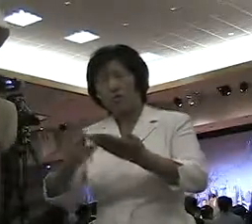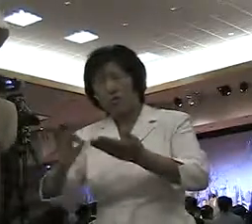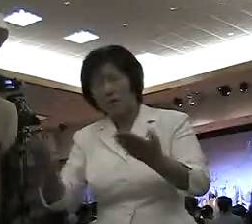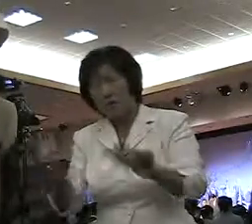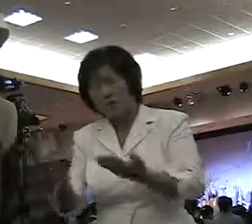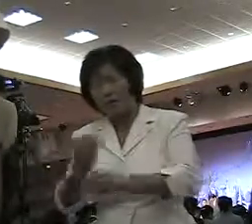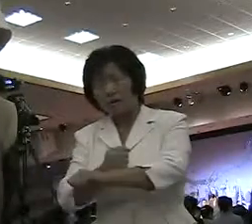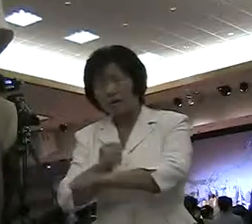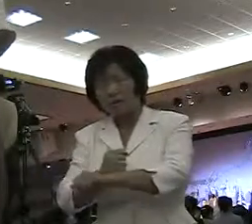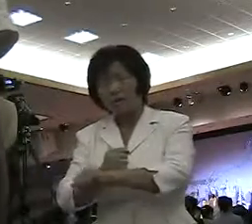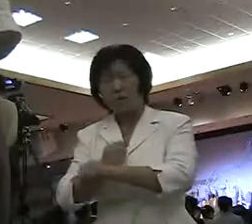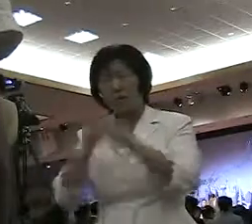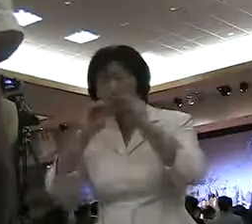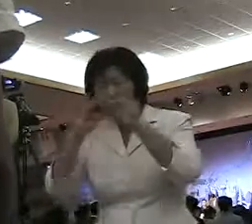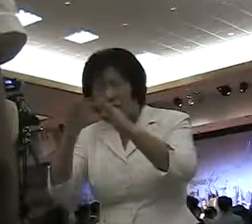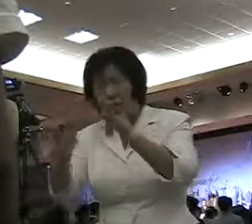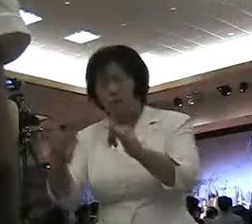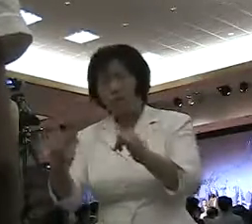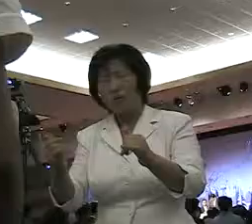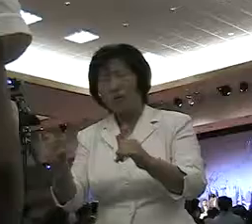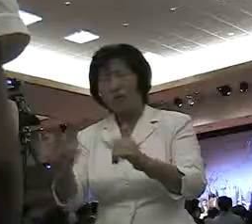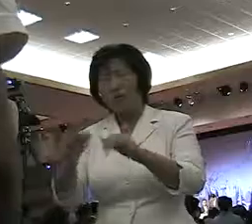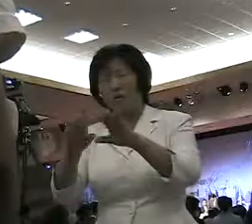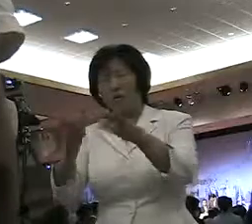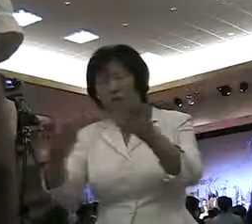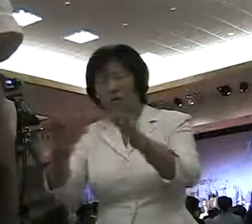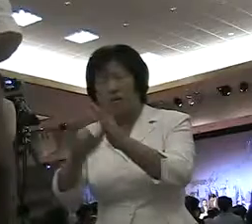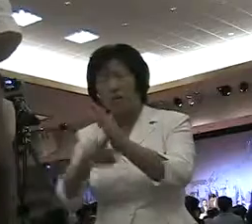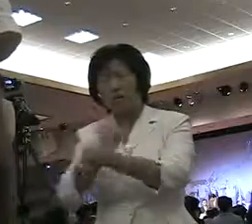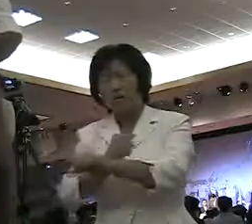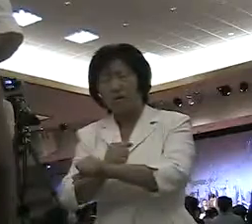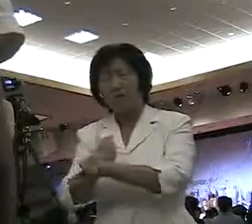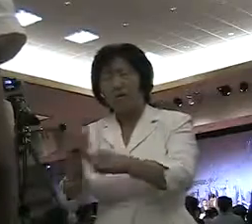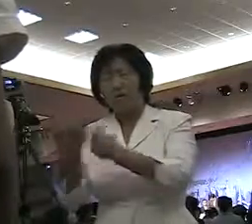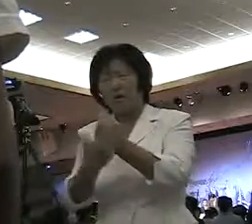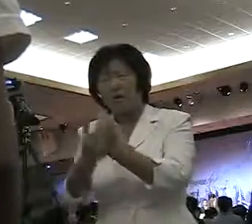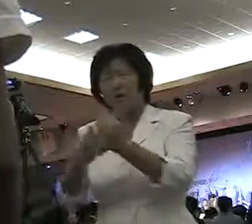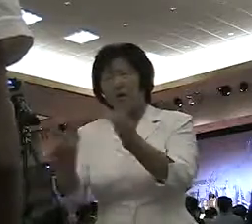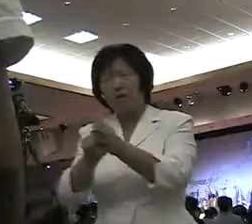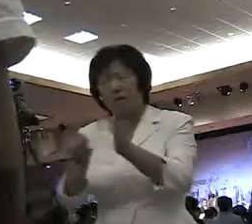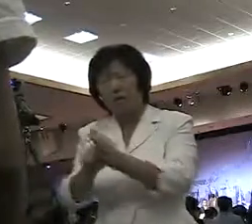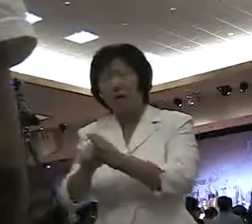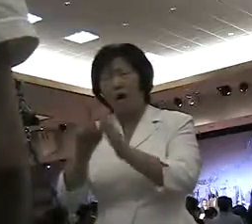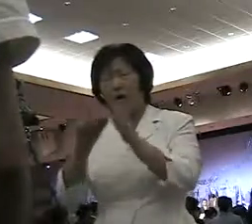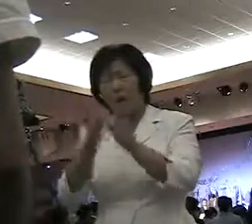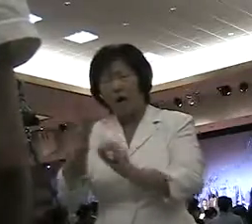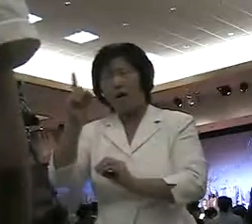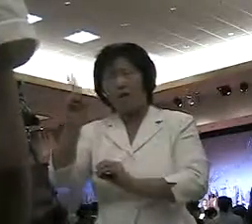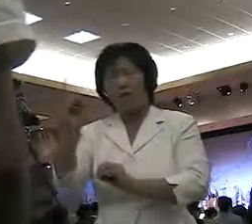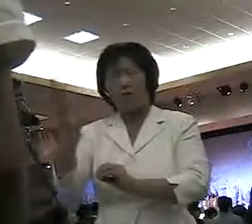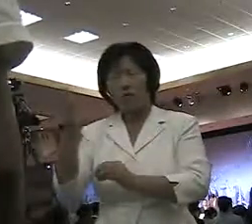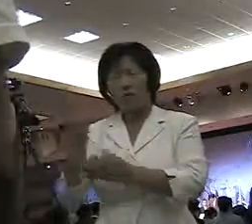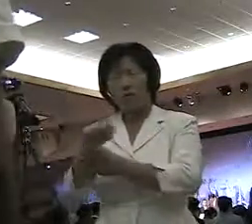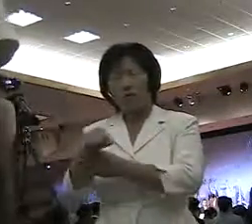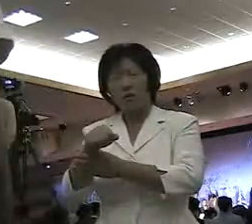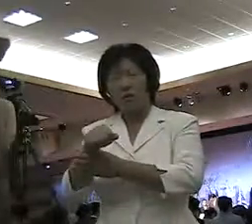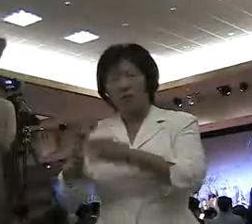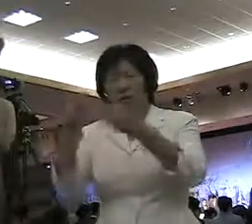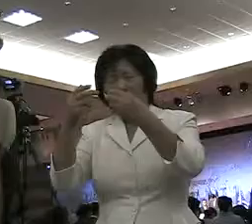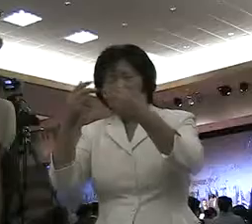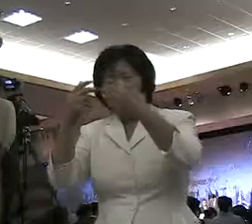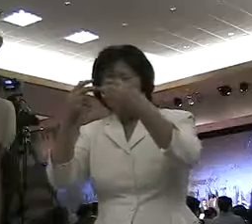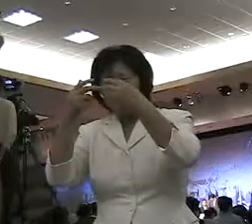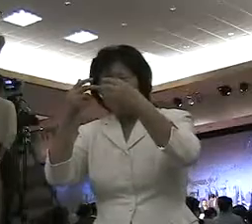인도 신학교에서 가르치는 사역을 하실 때마다 주께서 은혜와 믿음과 하늘의 지와 능력을 허락하여 주시고 인도의 목숨을 걸고